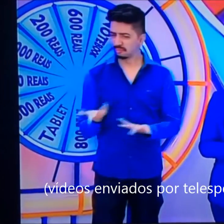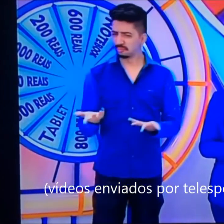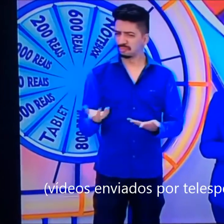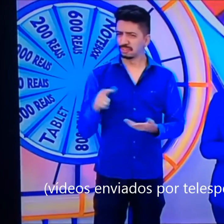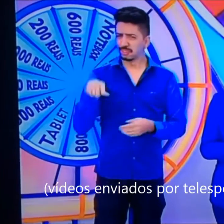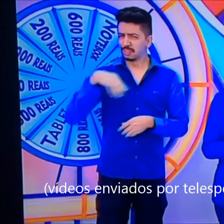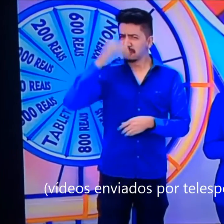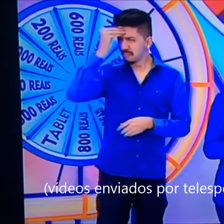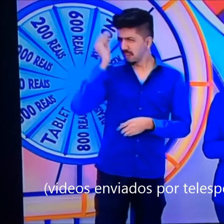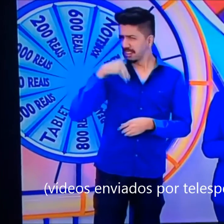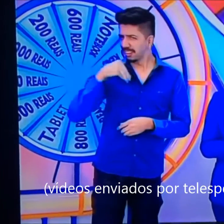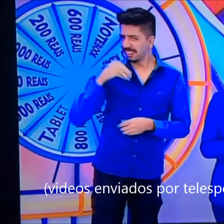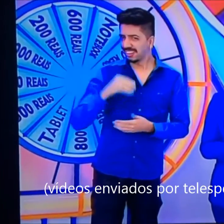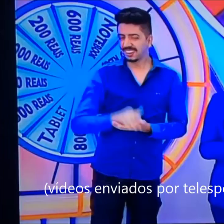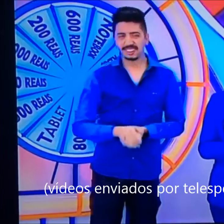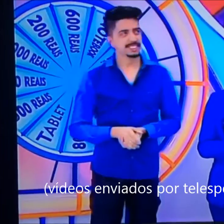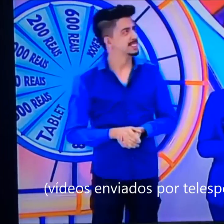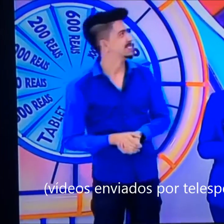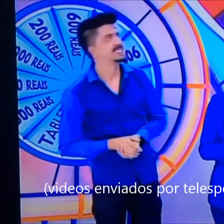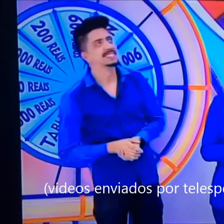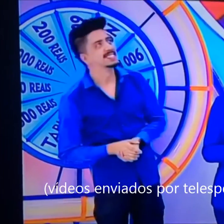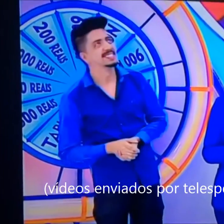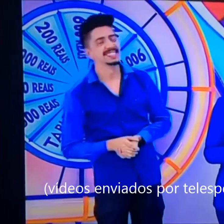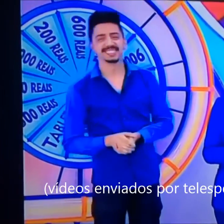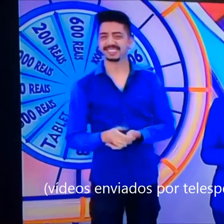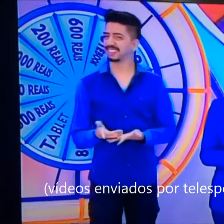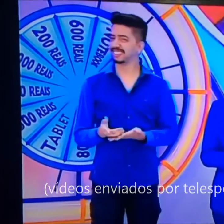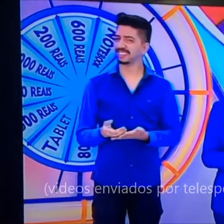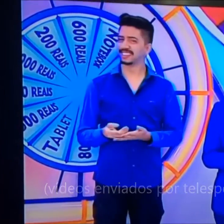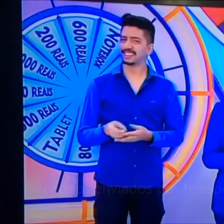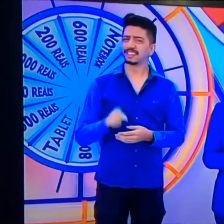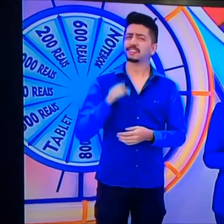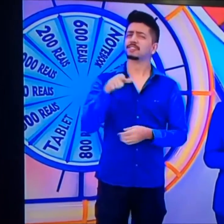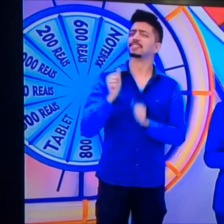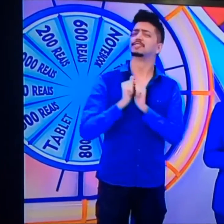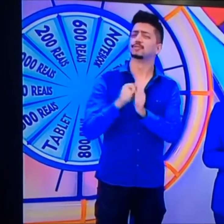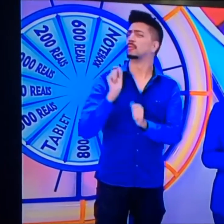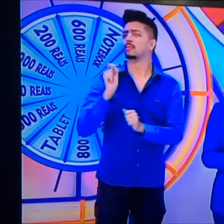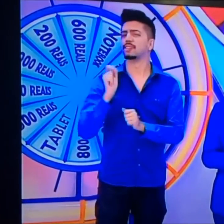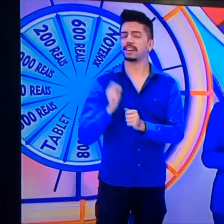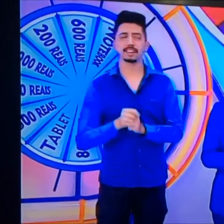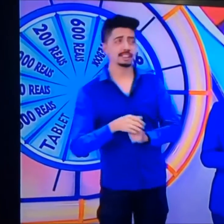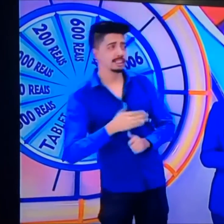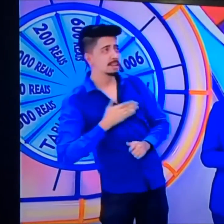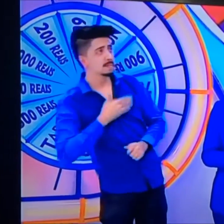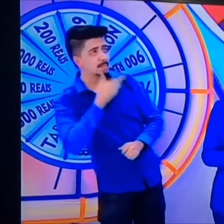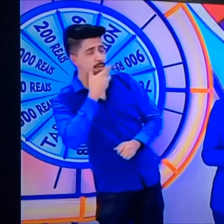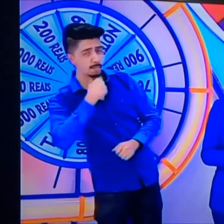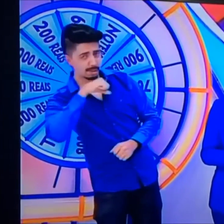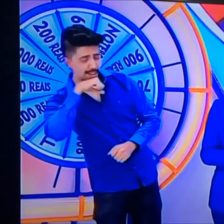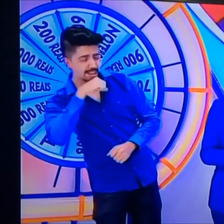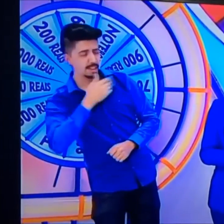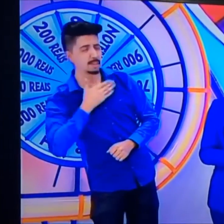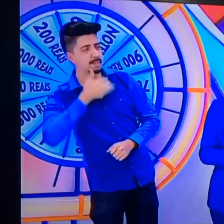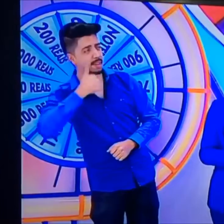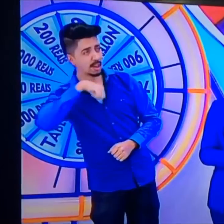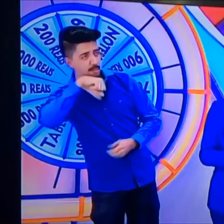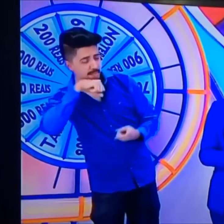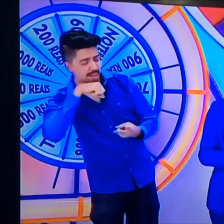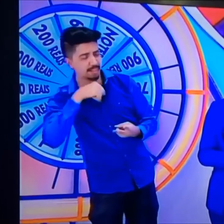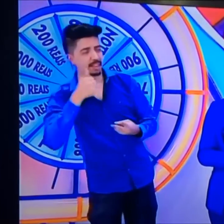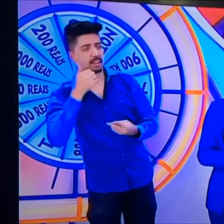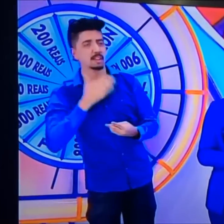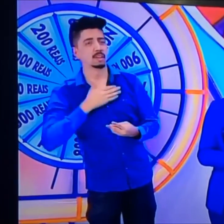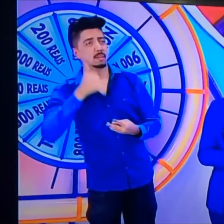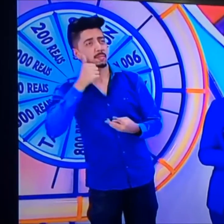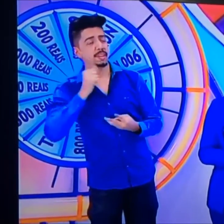Tá de preguicinha? Não. Tá com quem aí, Fernando? Com meu pai, com minha mãe, com minha irmã,